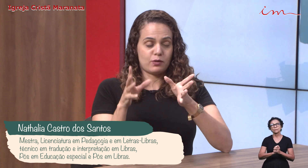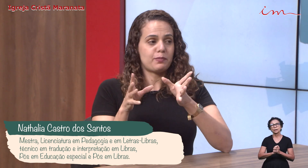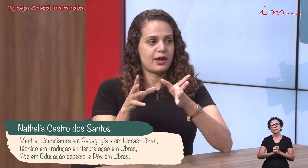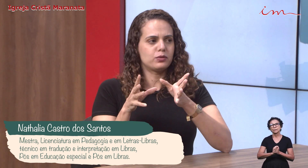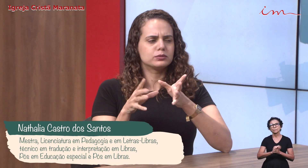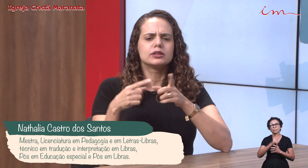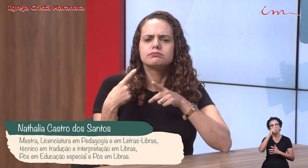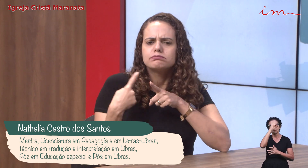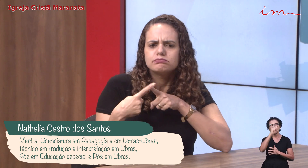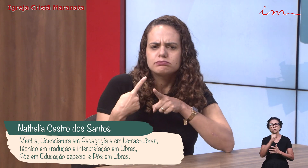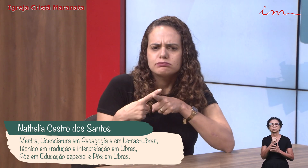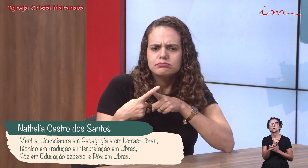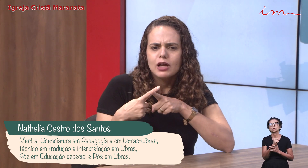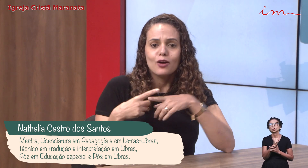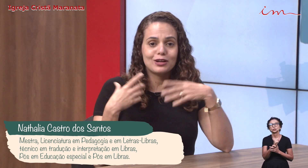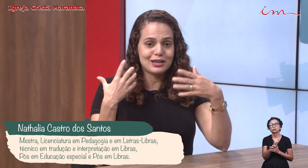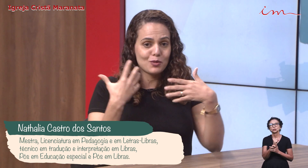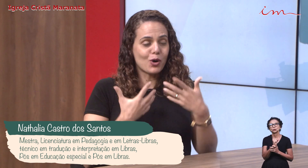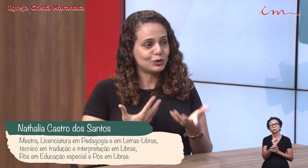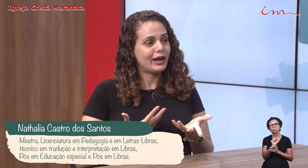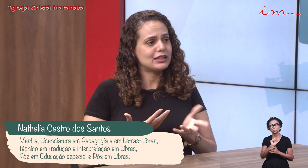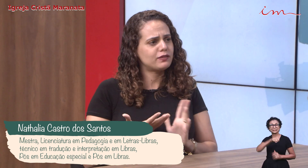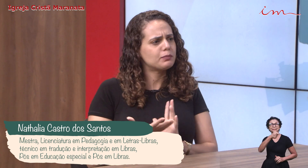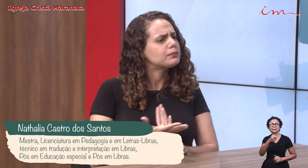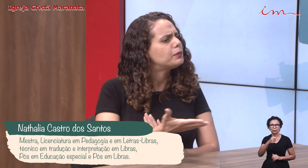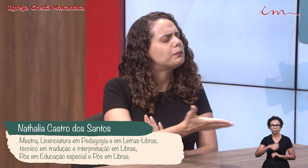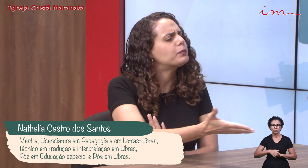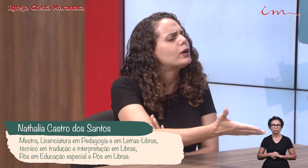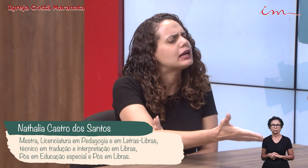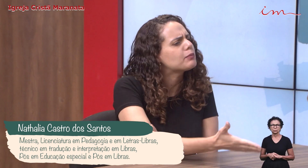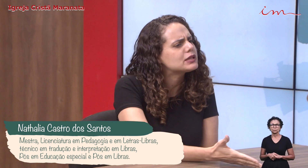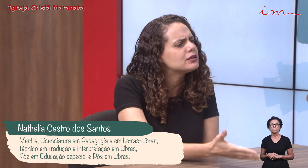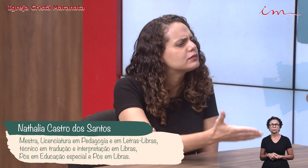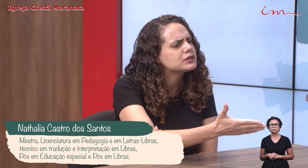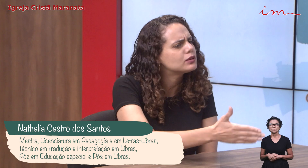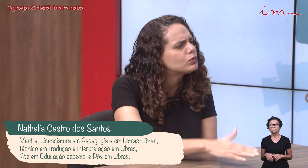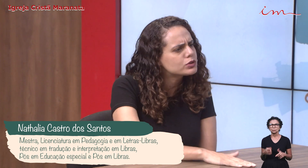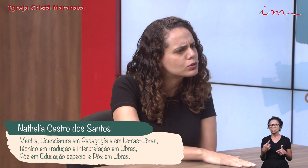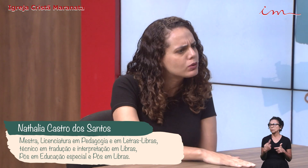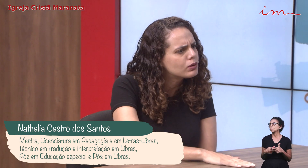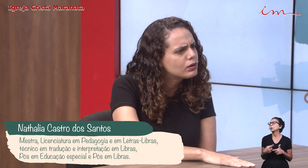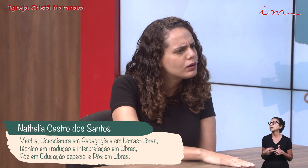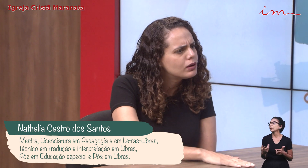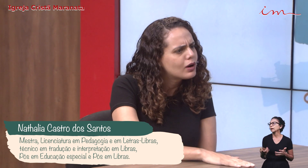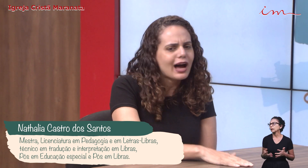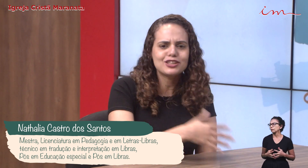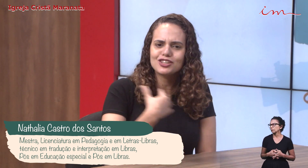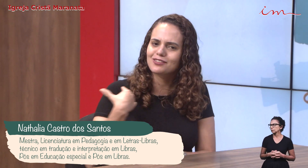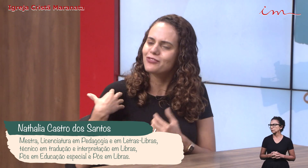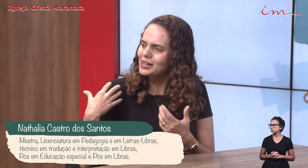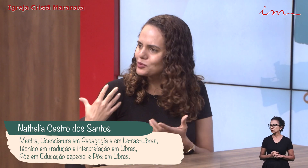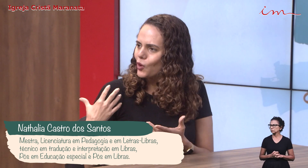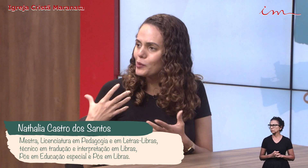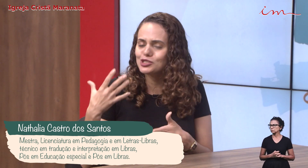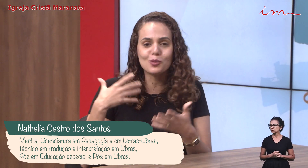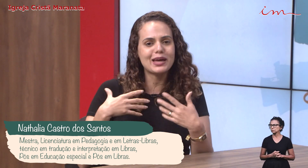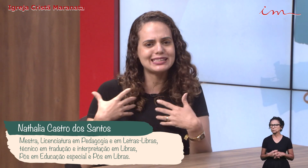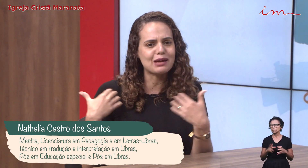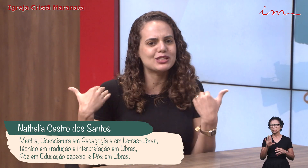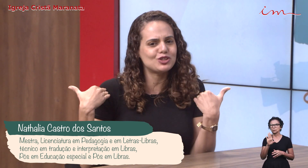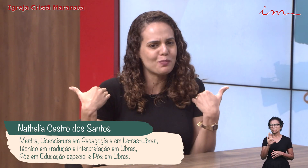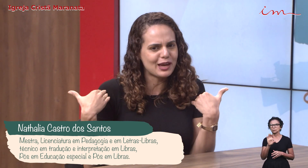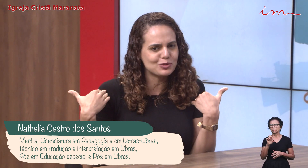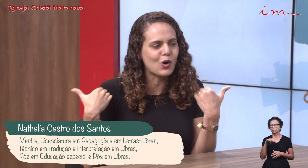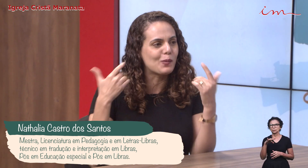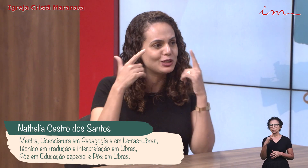Se for uma pergunta. E no português a gente fala, mas por quê, Priscila, você não gostou? A gente faz com o corpo, a gente não